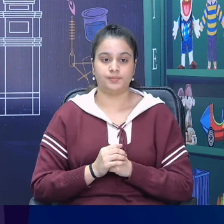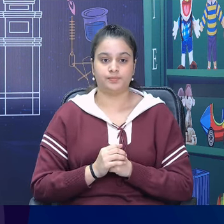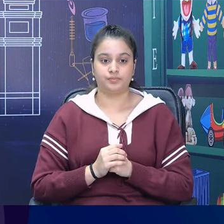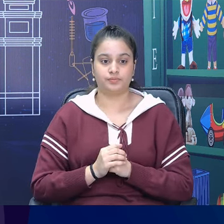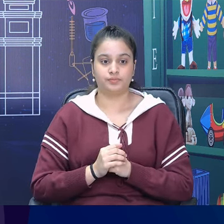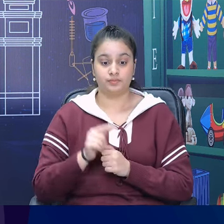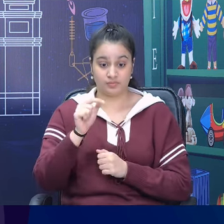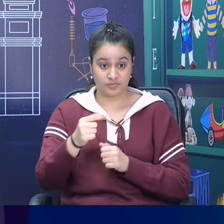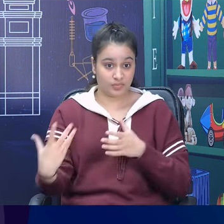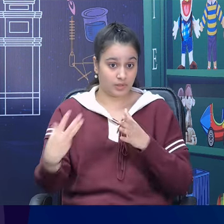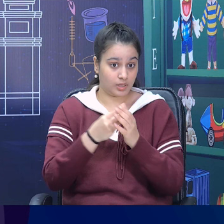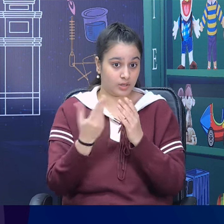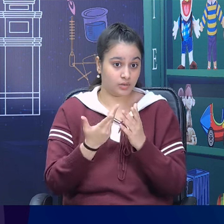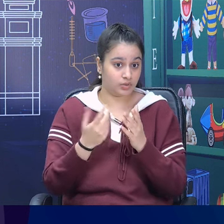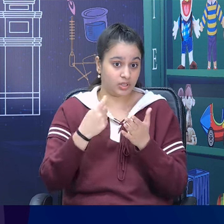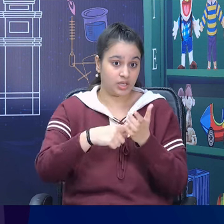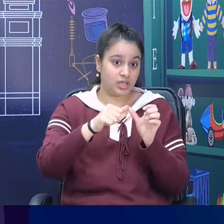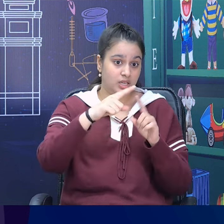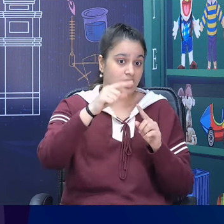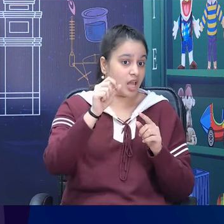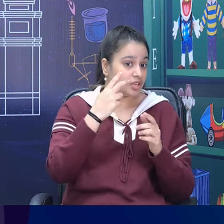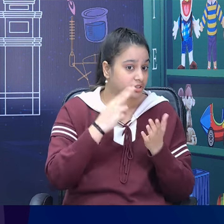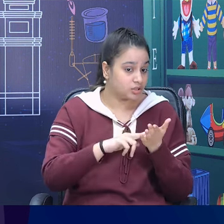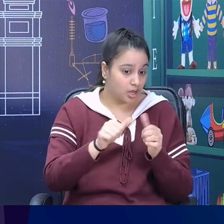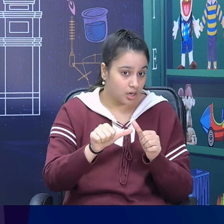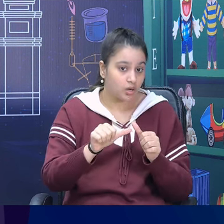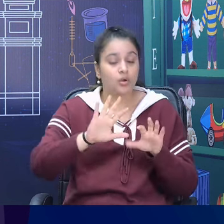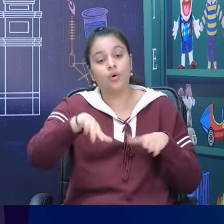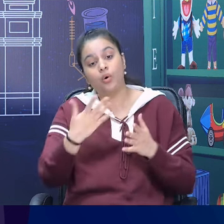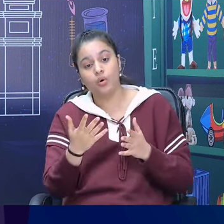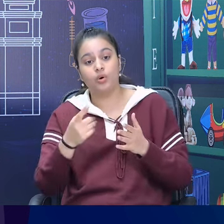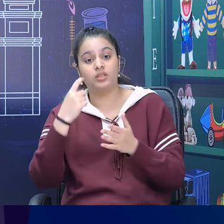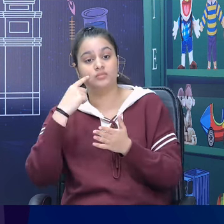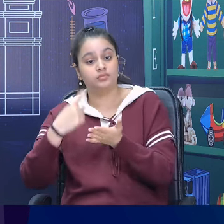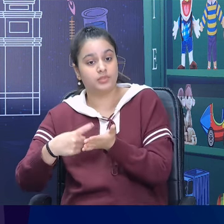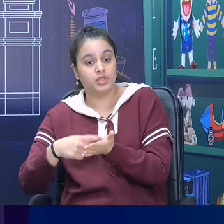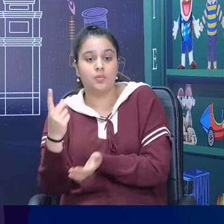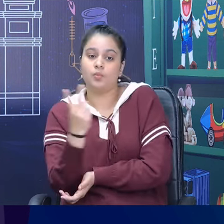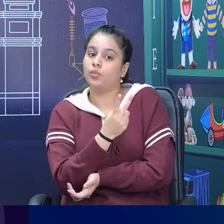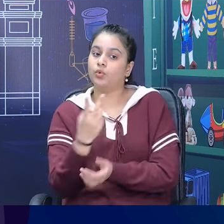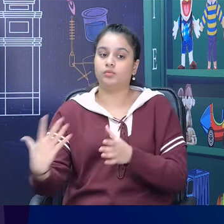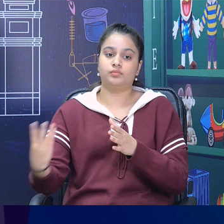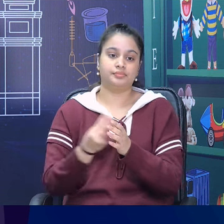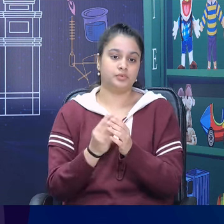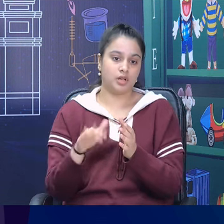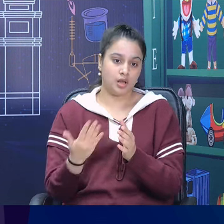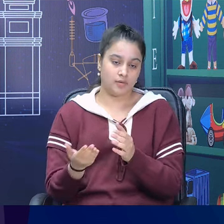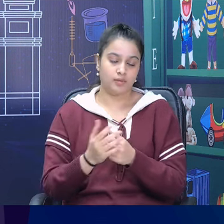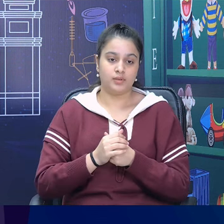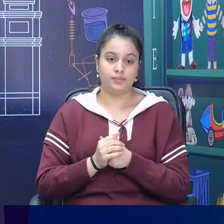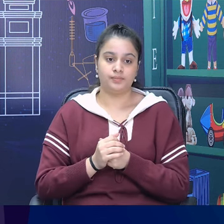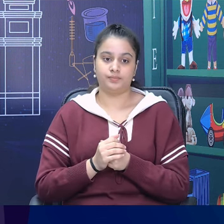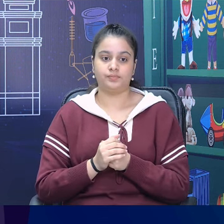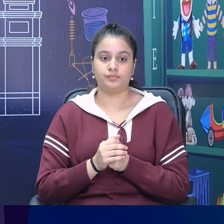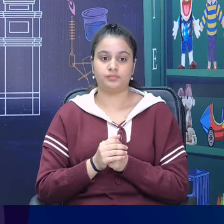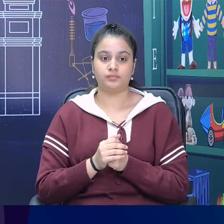इट इंक्लूड बोथ रेशनल एंड इरेशनल नंबर तो रियल नंबर दोनों रेशनल और इरेशनल नंबर दोनों से मिलकर बना